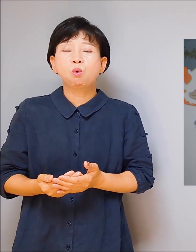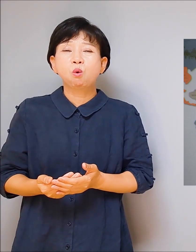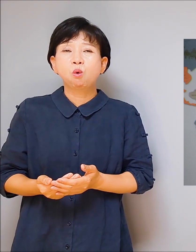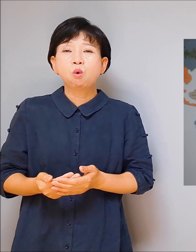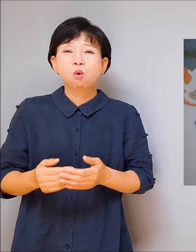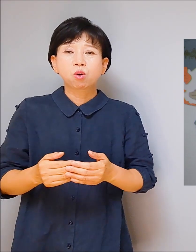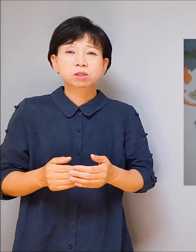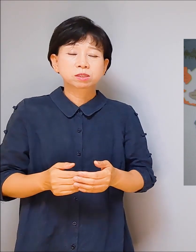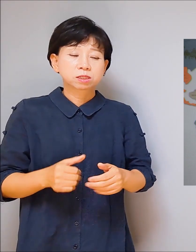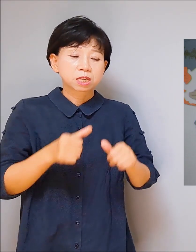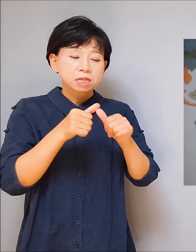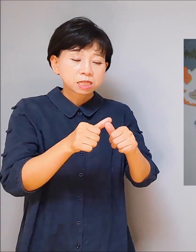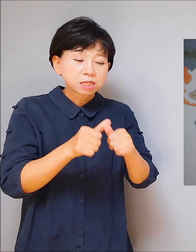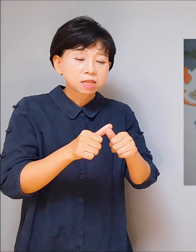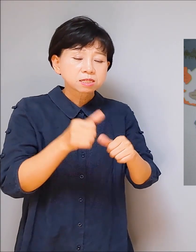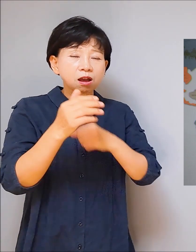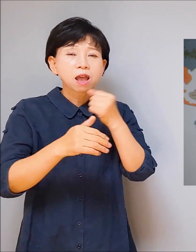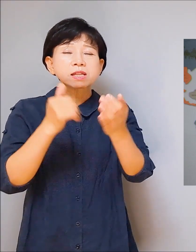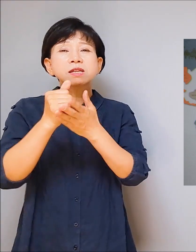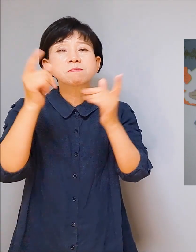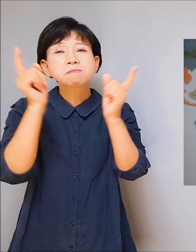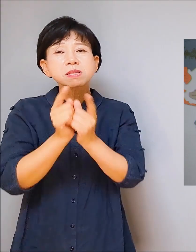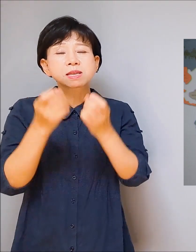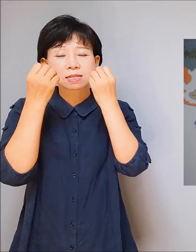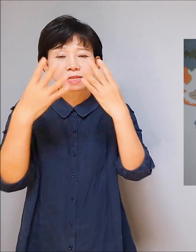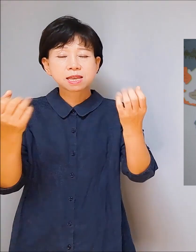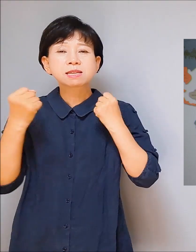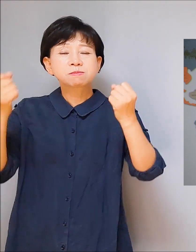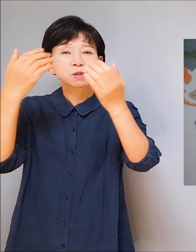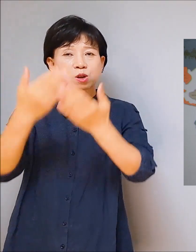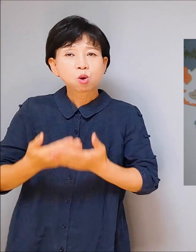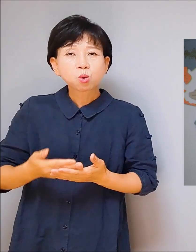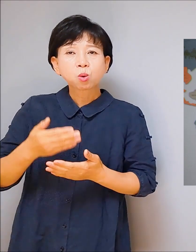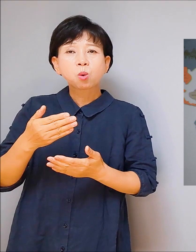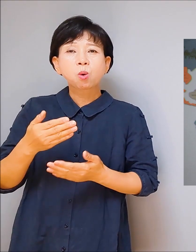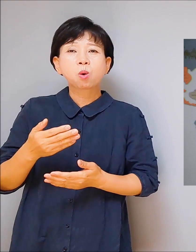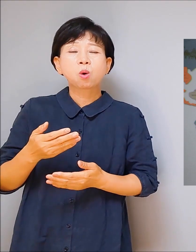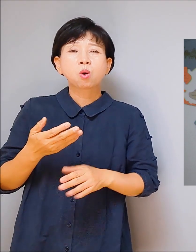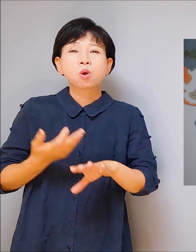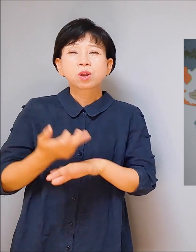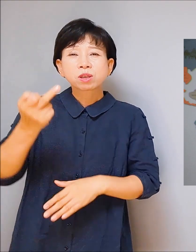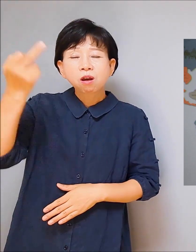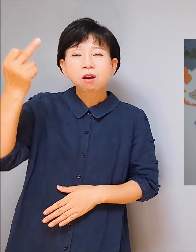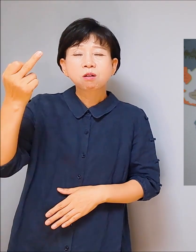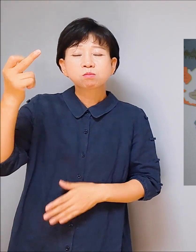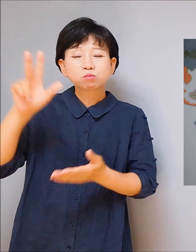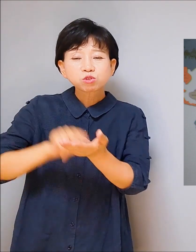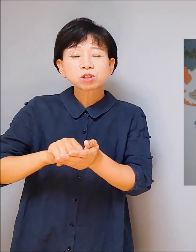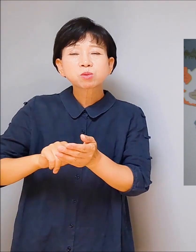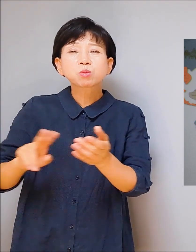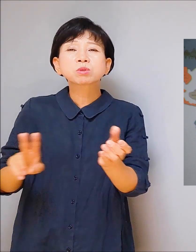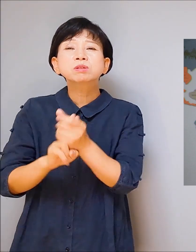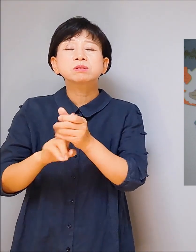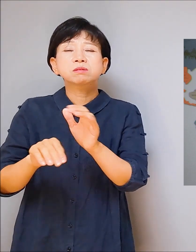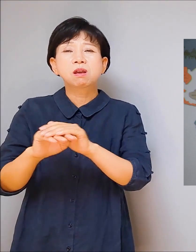만나서 대면해서 다시 새로운 힘을 얻고, 형 에서와의 문제도 하나님이 기적적으로 해결해